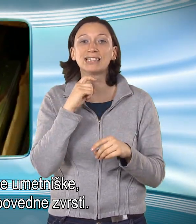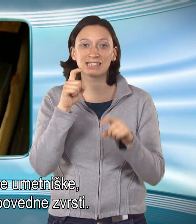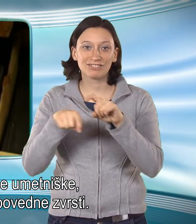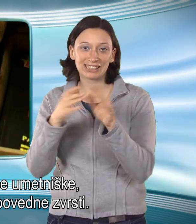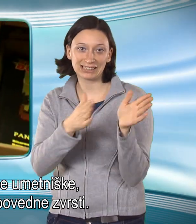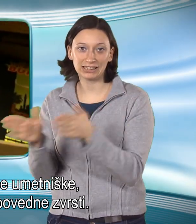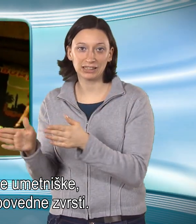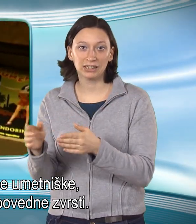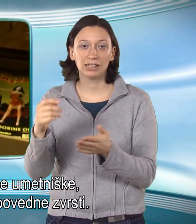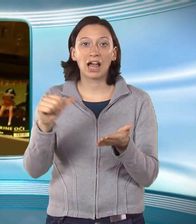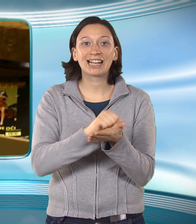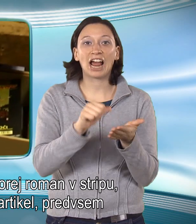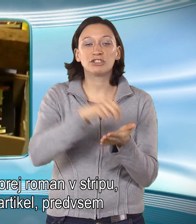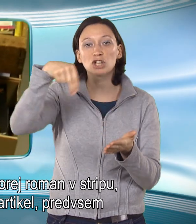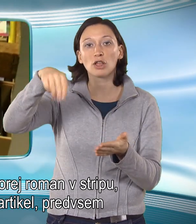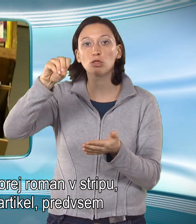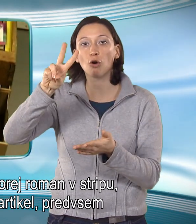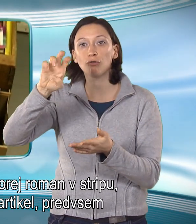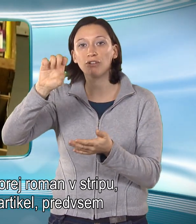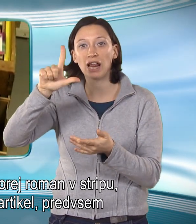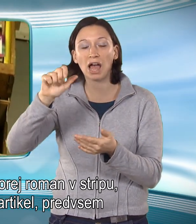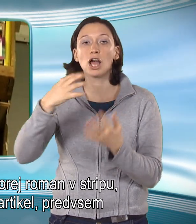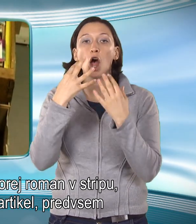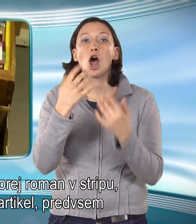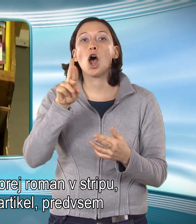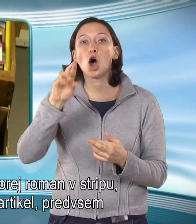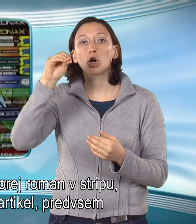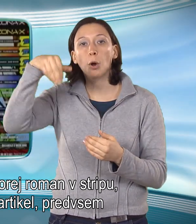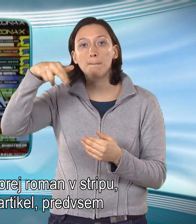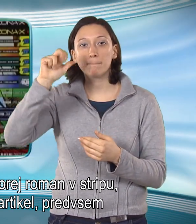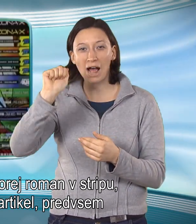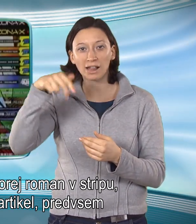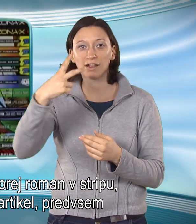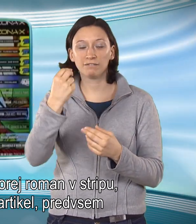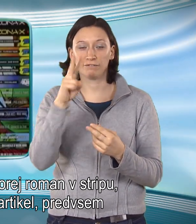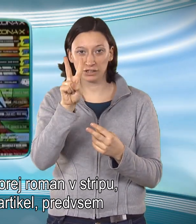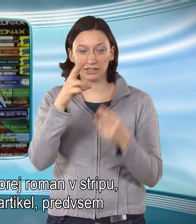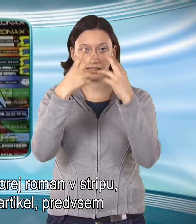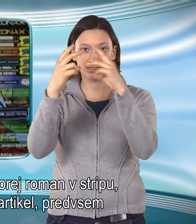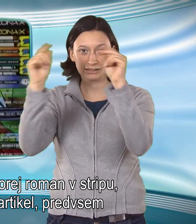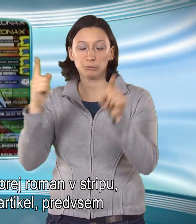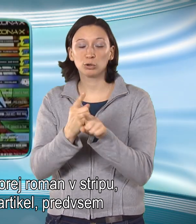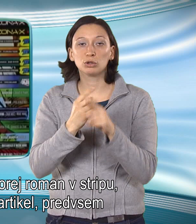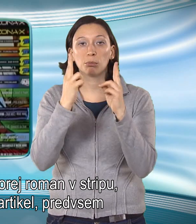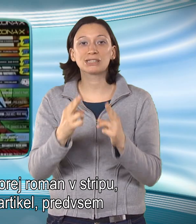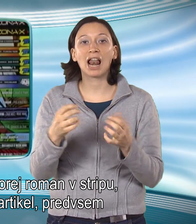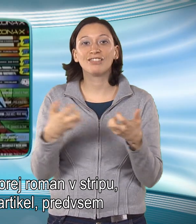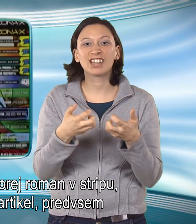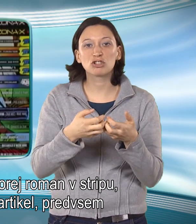zvrsti. Grafična novela, se pravi roman v stripu, je postala tudi tržni